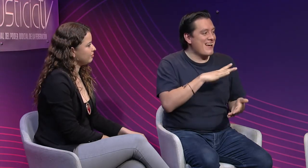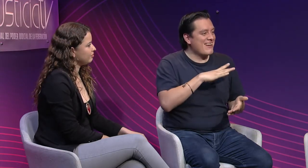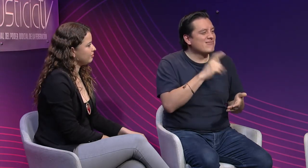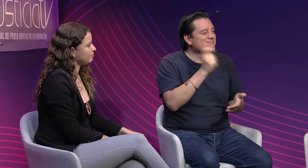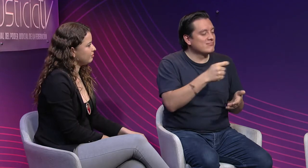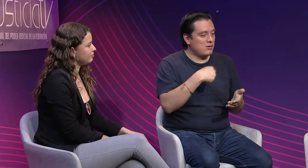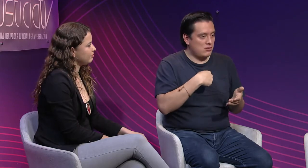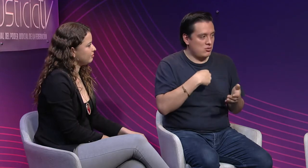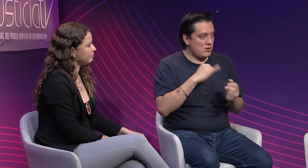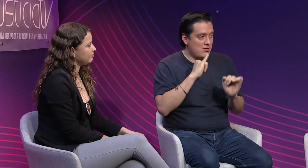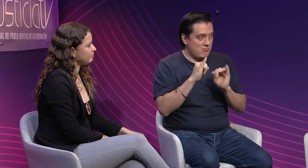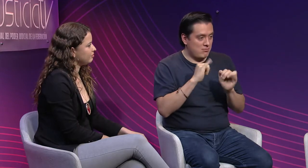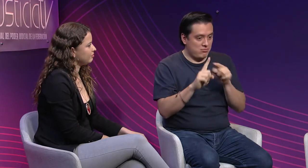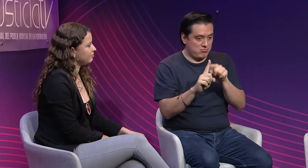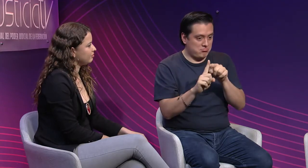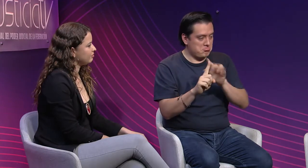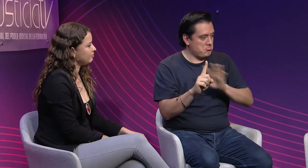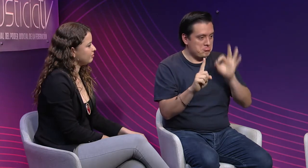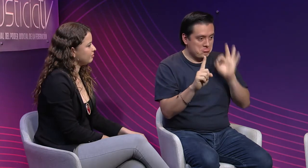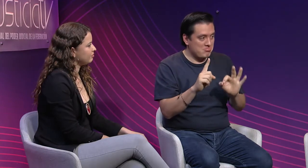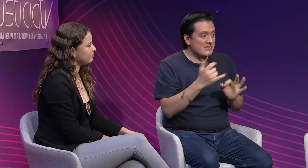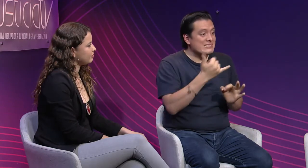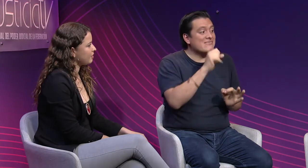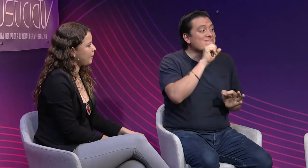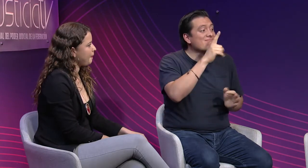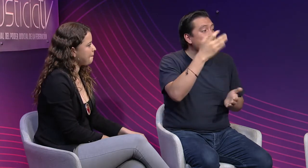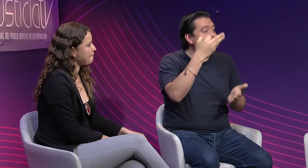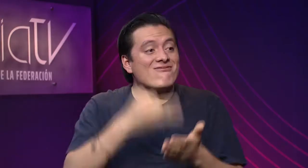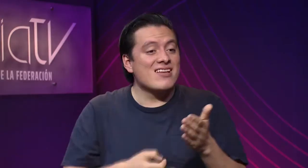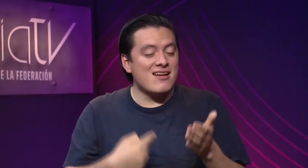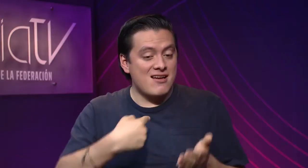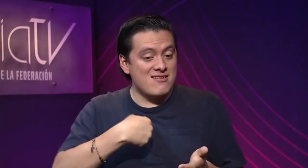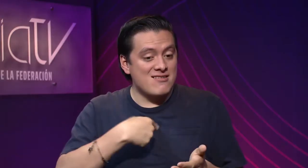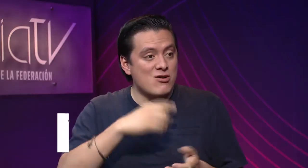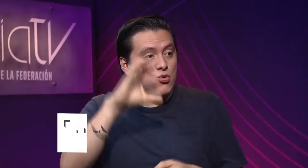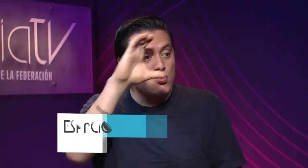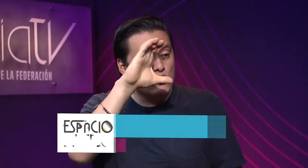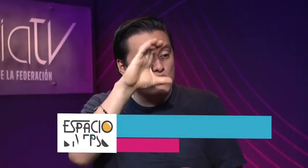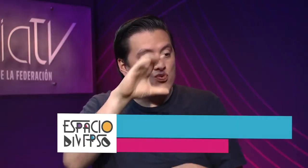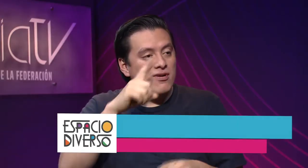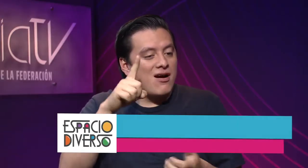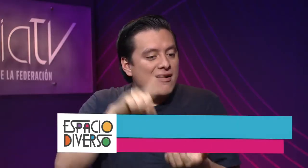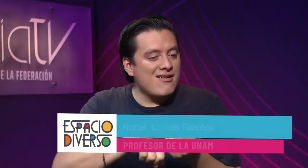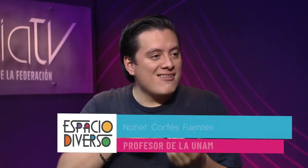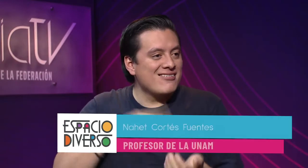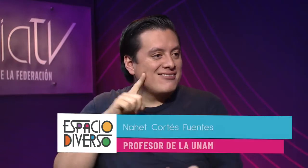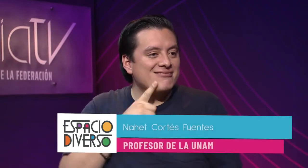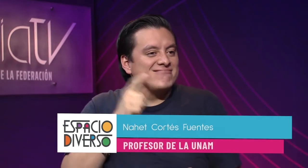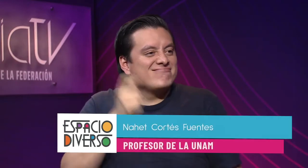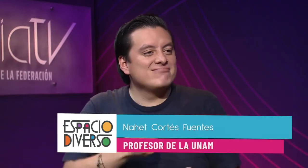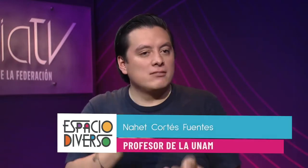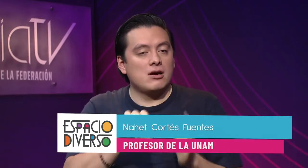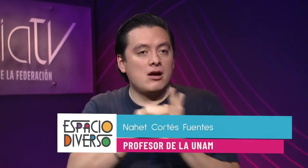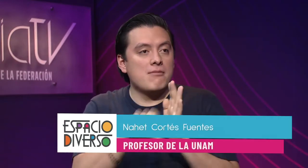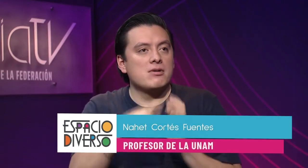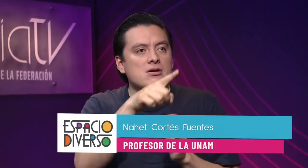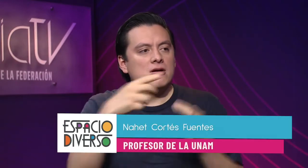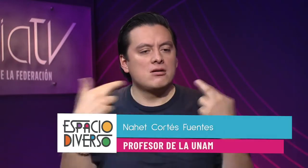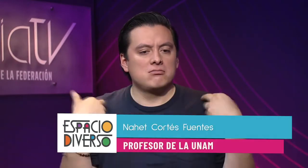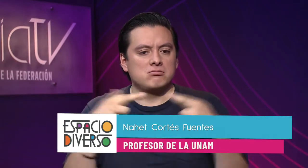ahí se nos presentaron algunas limitantes. Porque quizá el